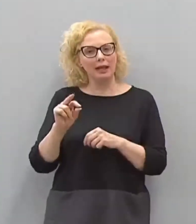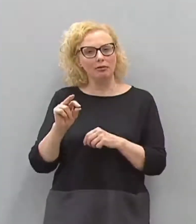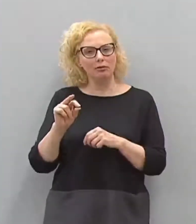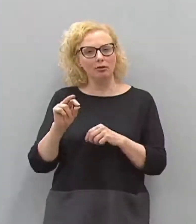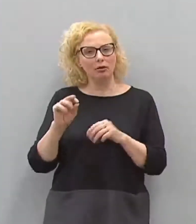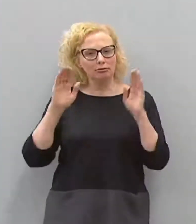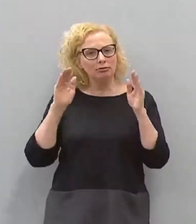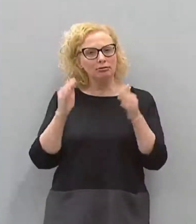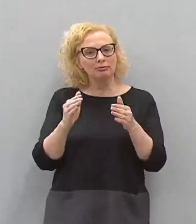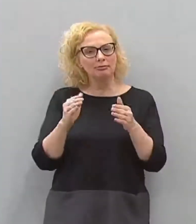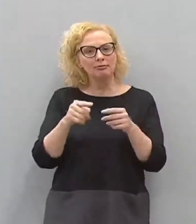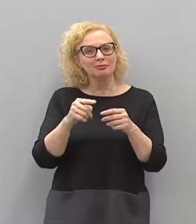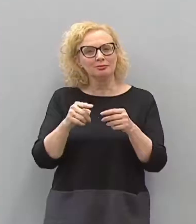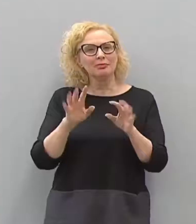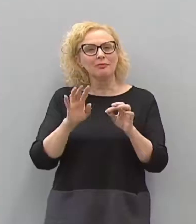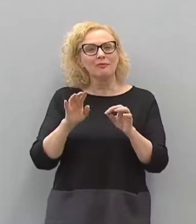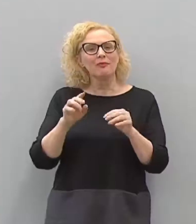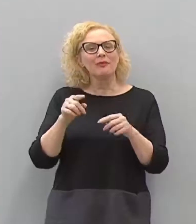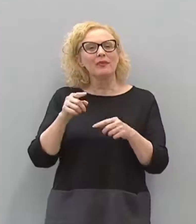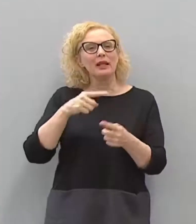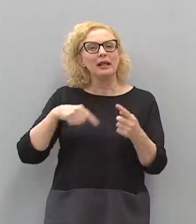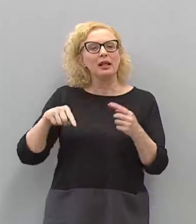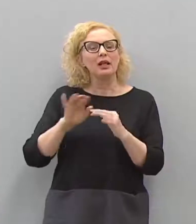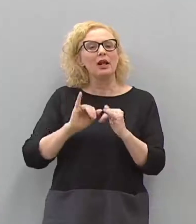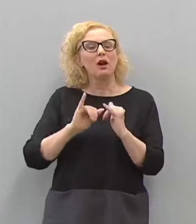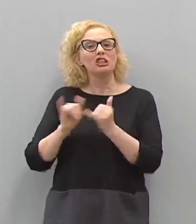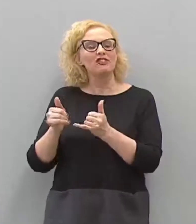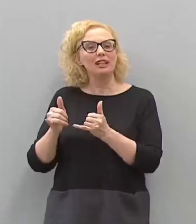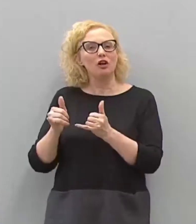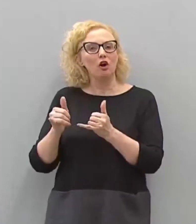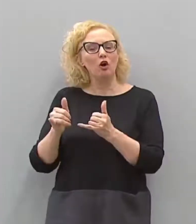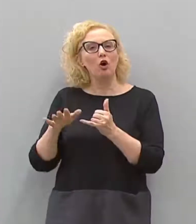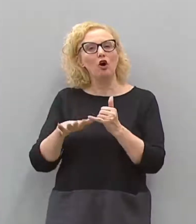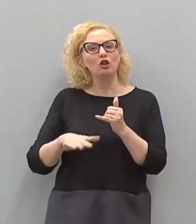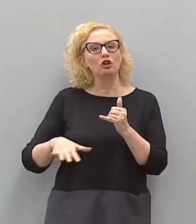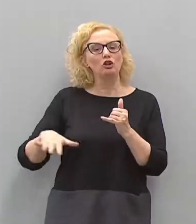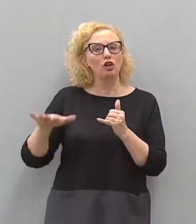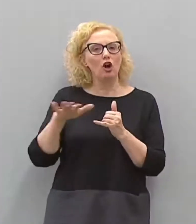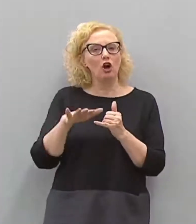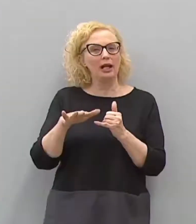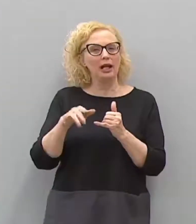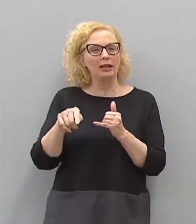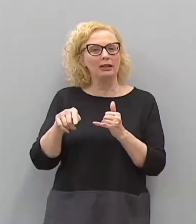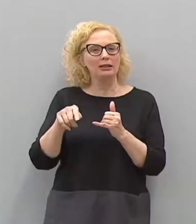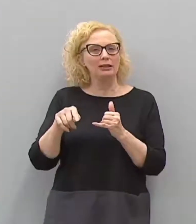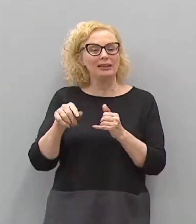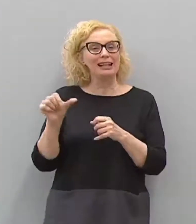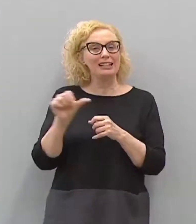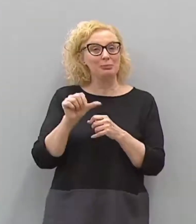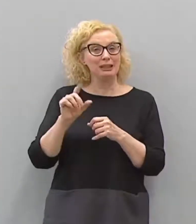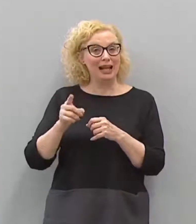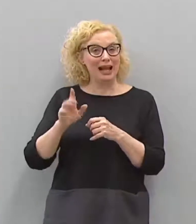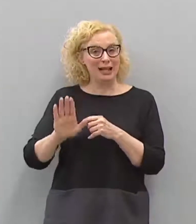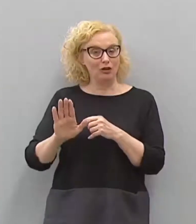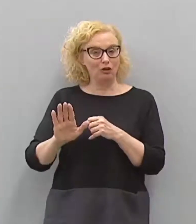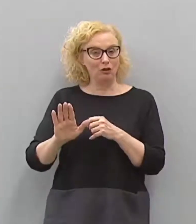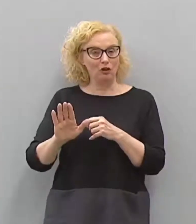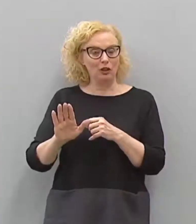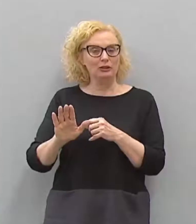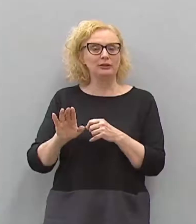siamo allo svincolo diciamo nella zona di accesso alla località spini di gardolo dove